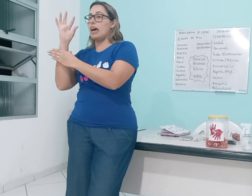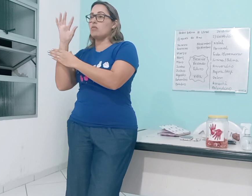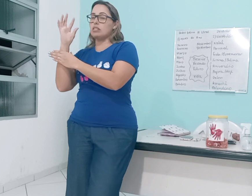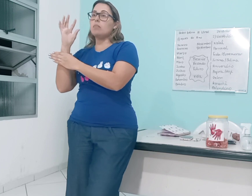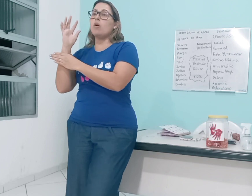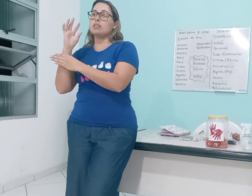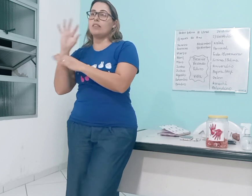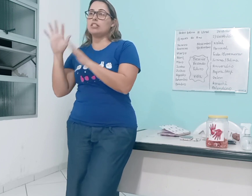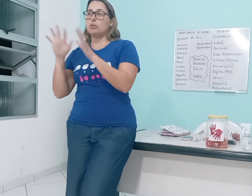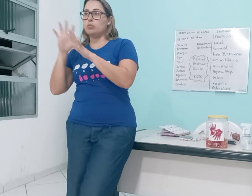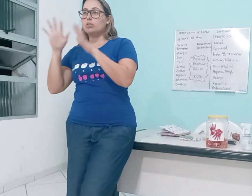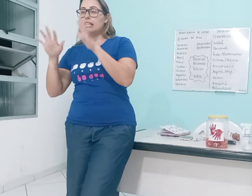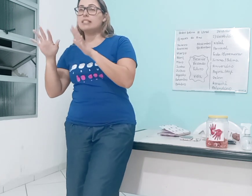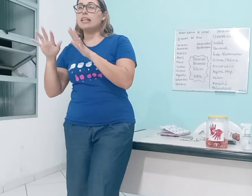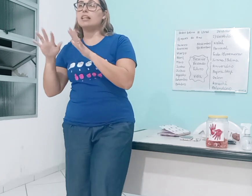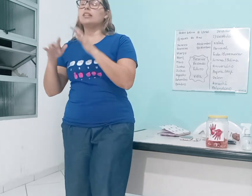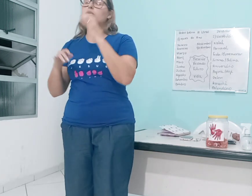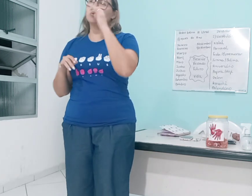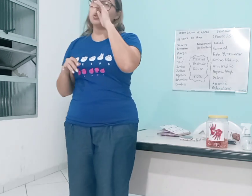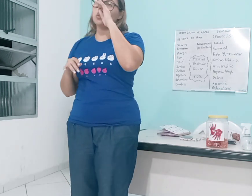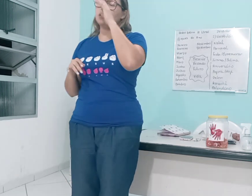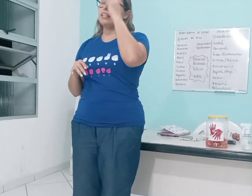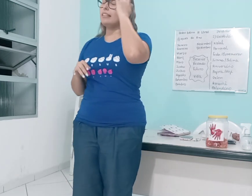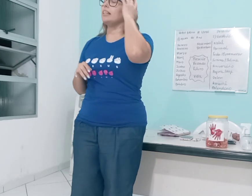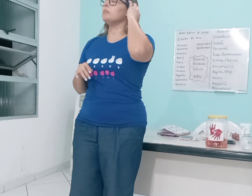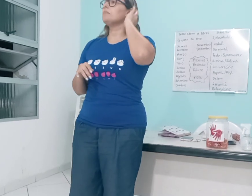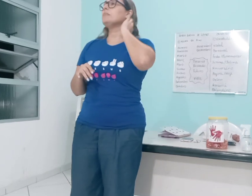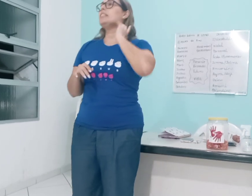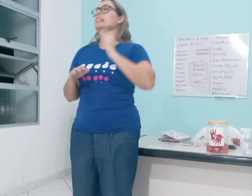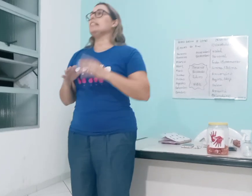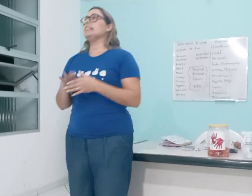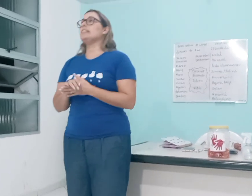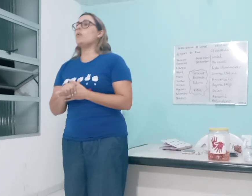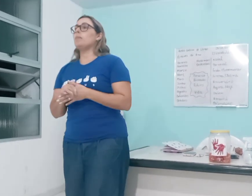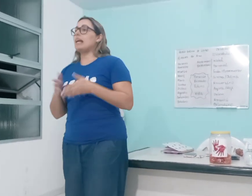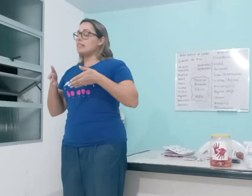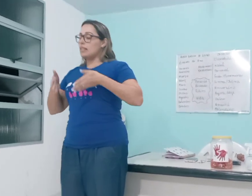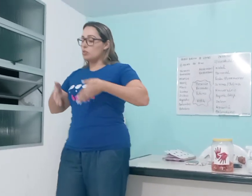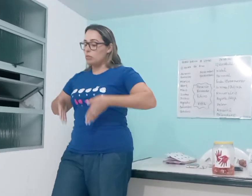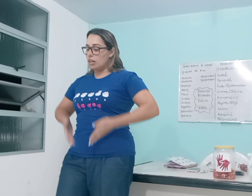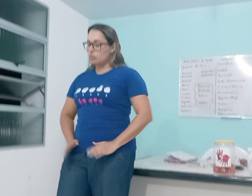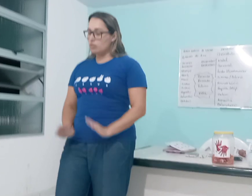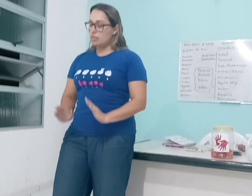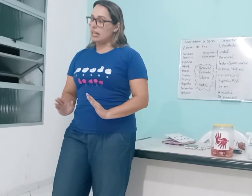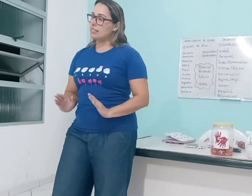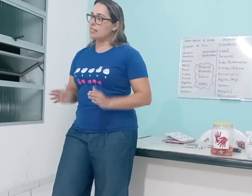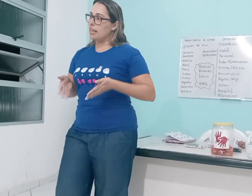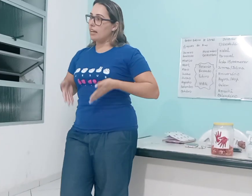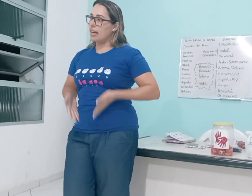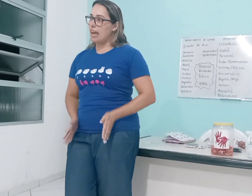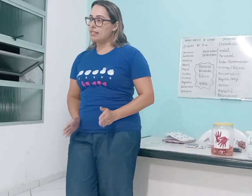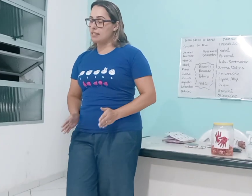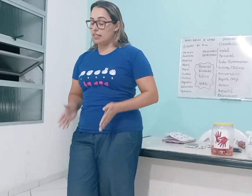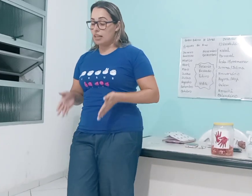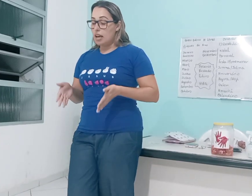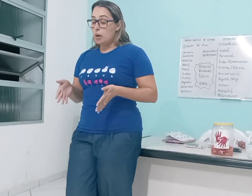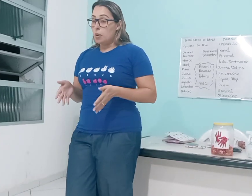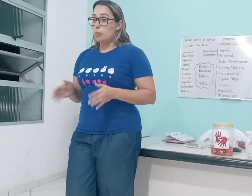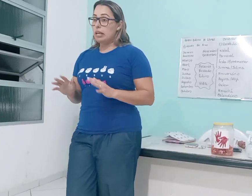você mostra, vai tipo desenhando para o filho entender. Então, para seres humanos, nascer é assim. Por isso